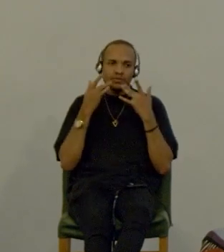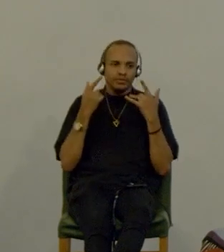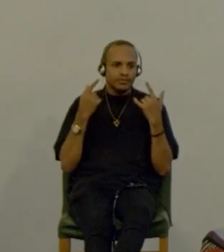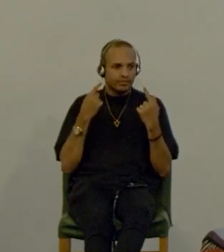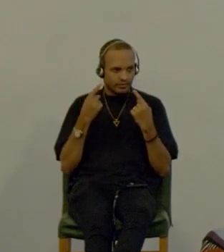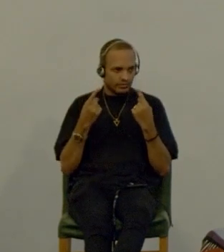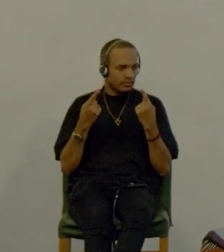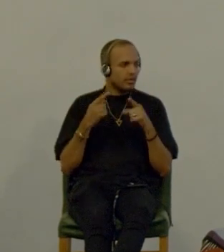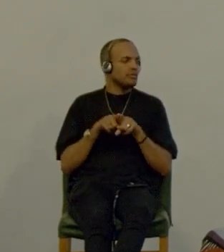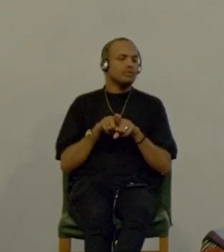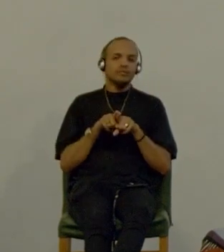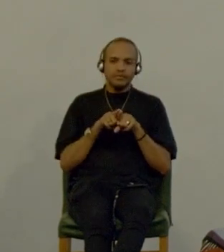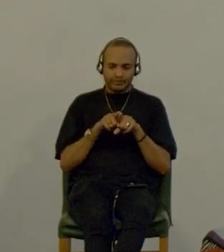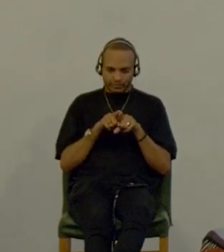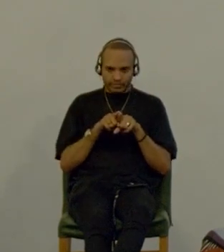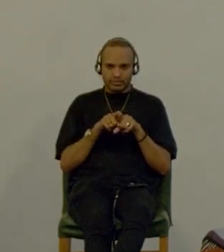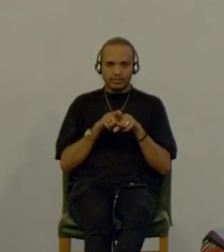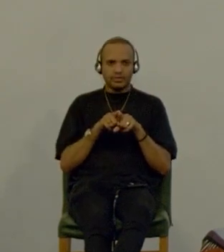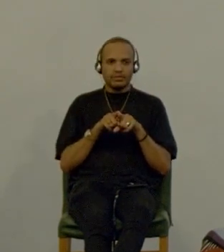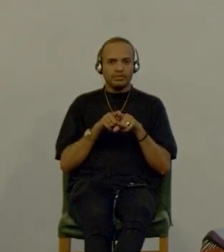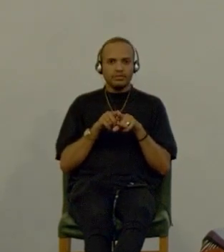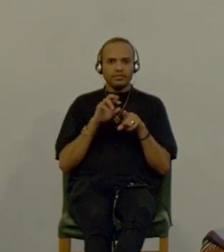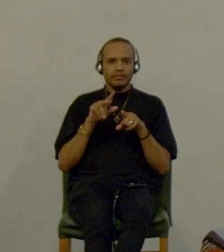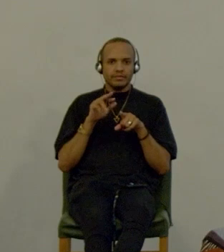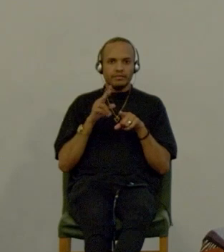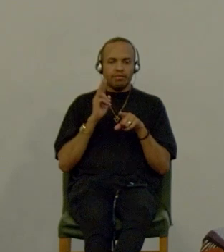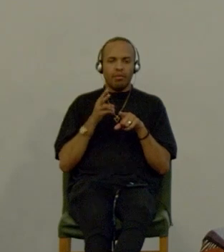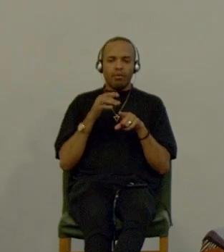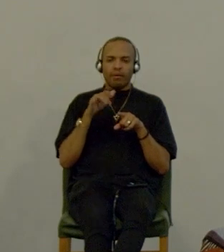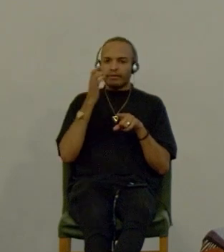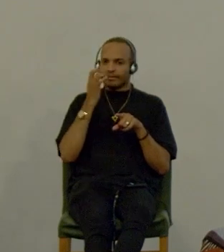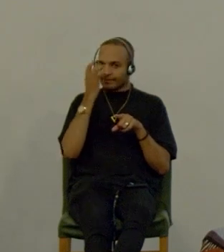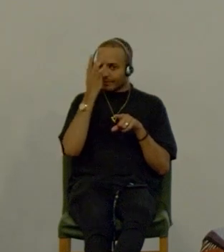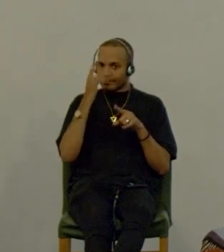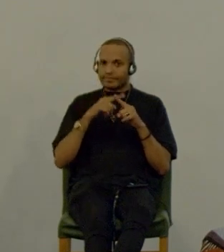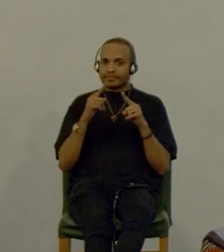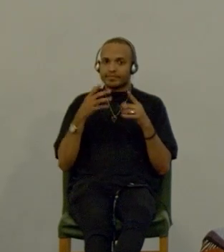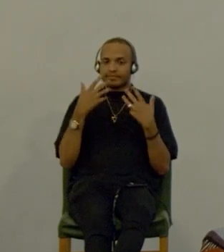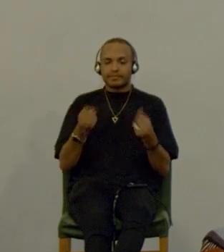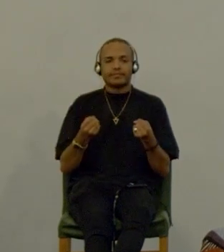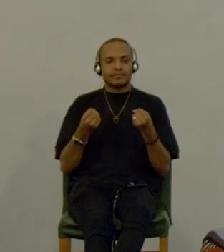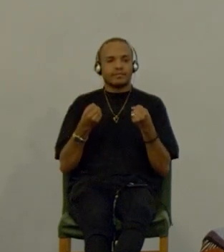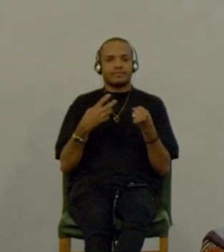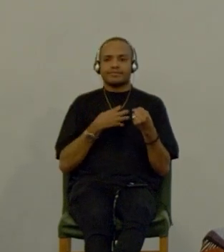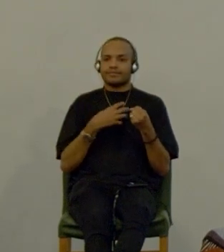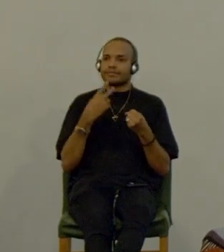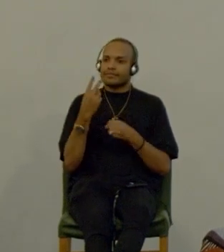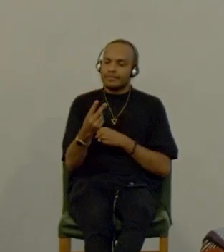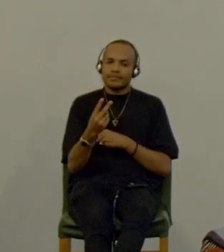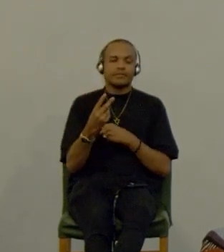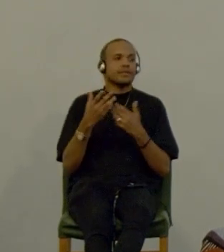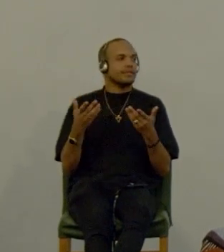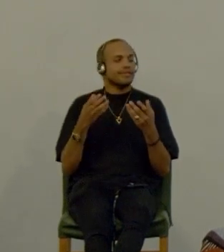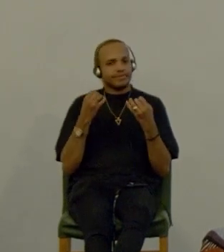faire accepter les deux. Mais pour moi, ils sont étroitement liés. Et je vais essayer de vous expliquer pourquoi. C'est la seule manière que j'ai eue, moi,